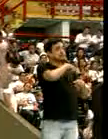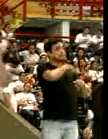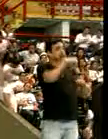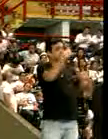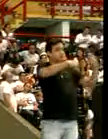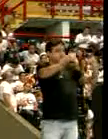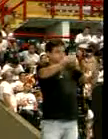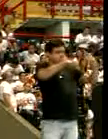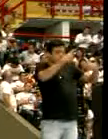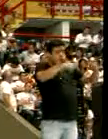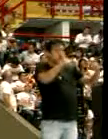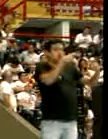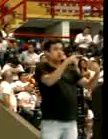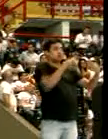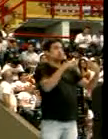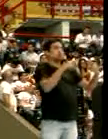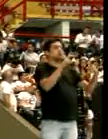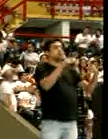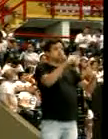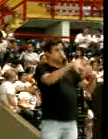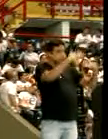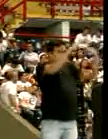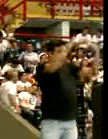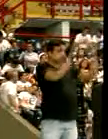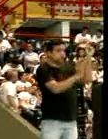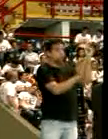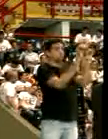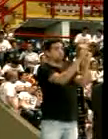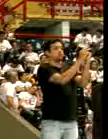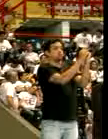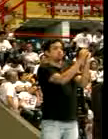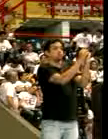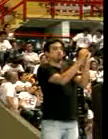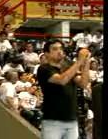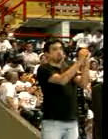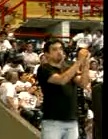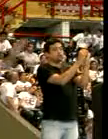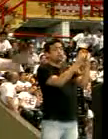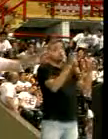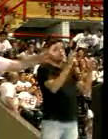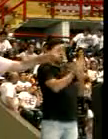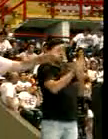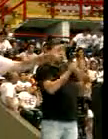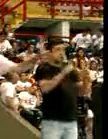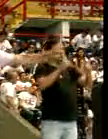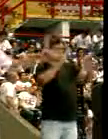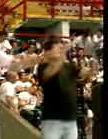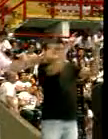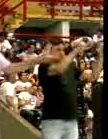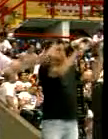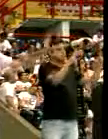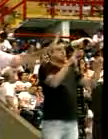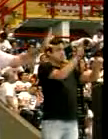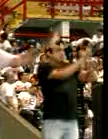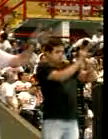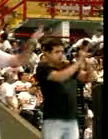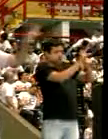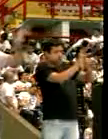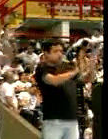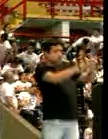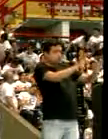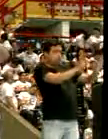É política de desenvolvimento sustentável. Algumas áreas eu tenho que